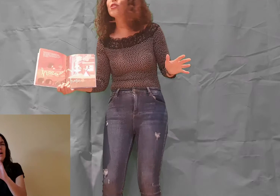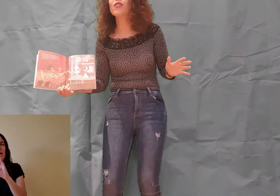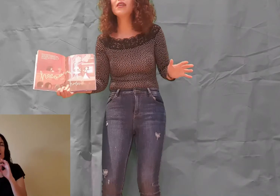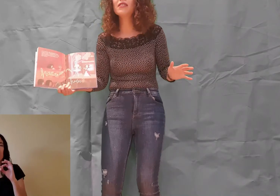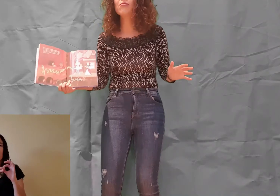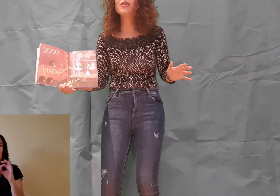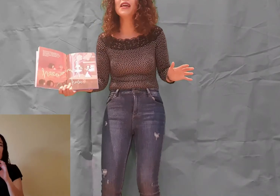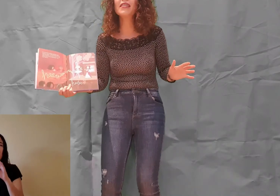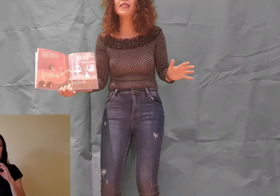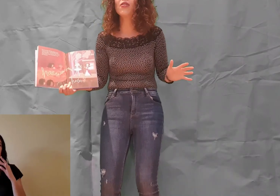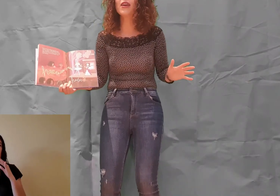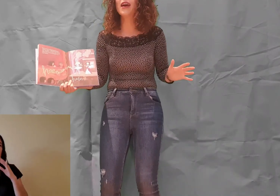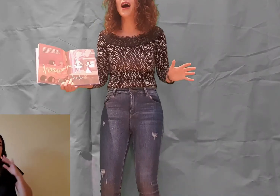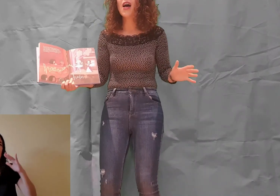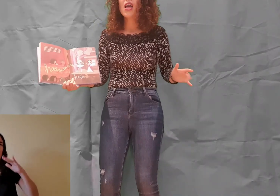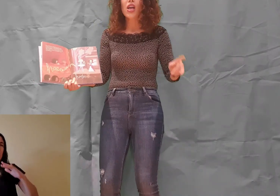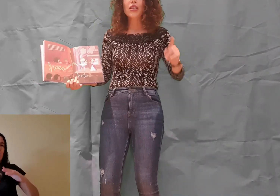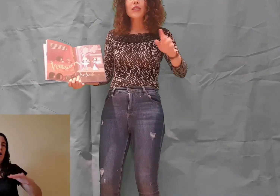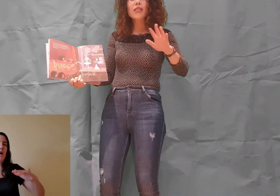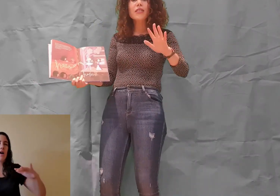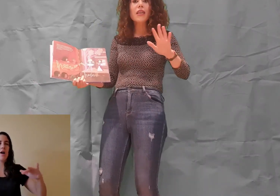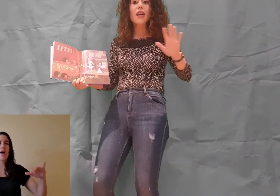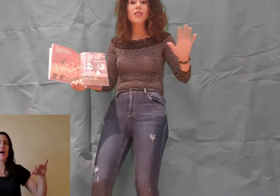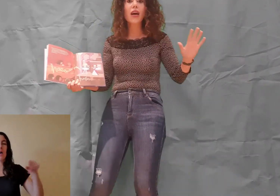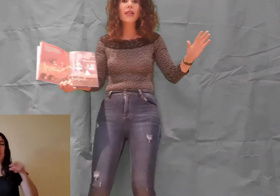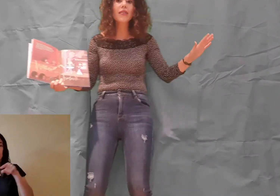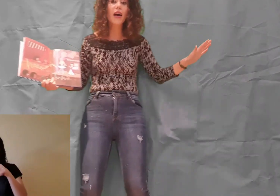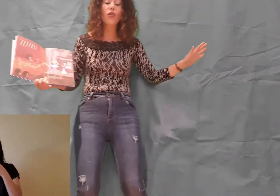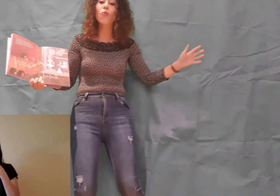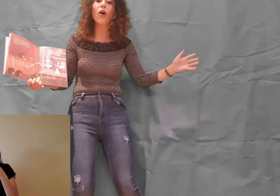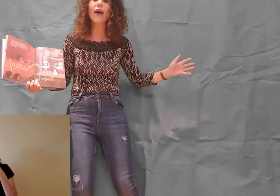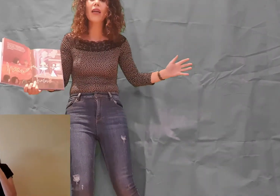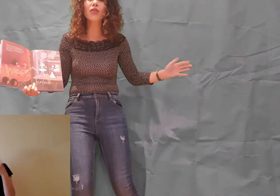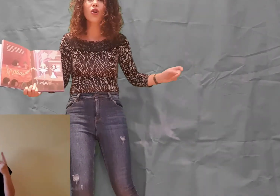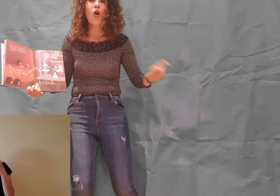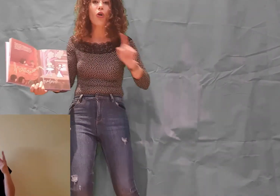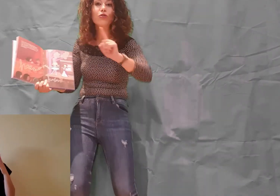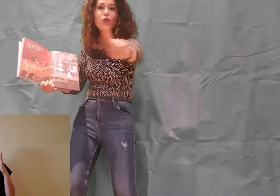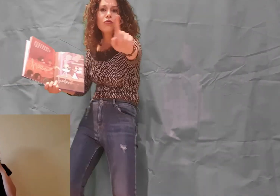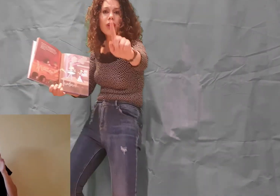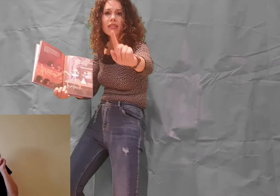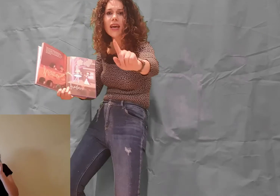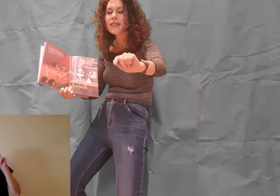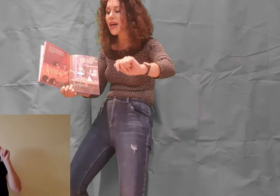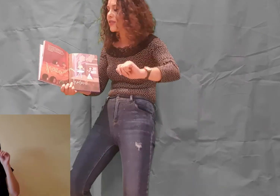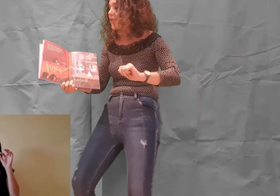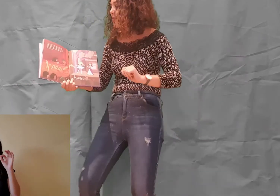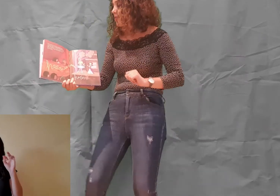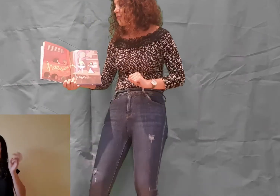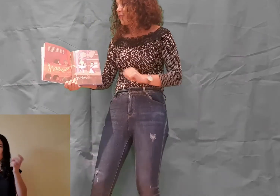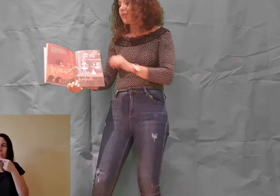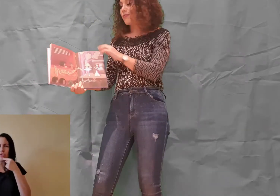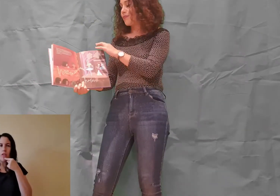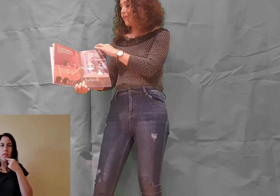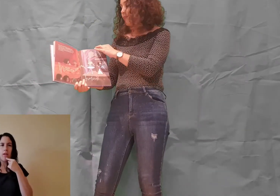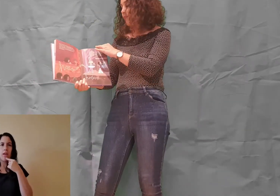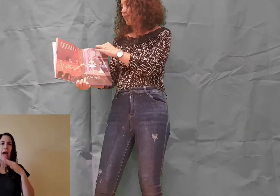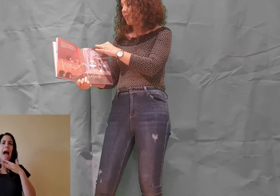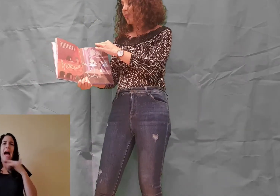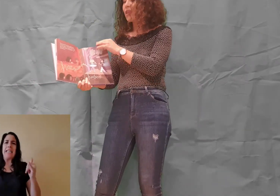su canto se unía y se oía. Estas chicas cantan como hadas o son unas hachas.